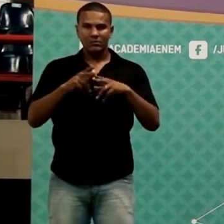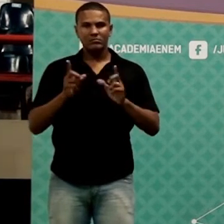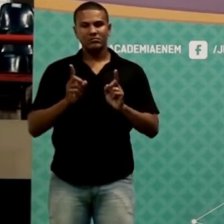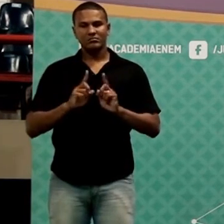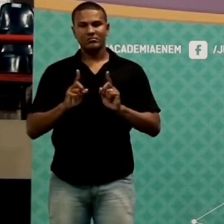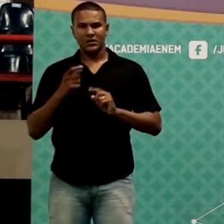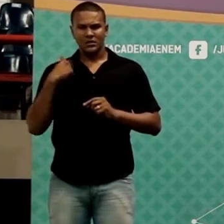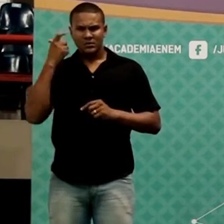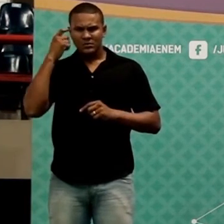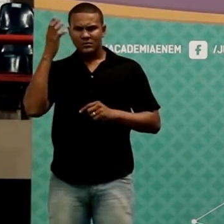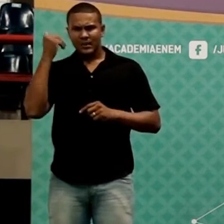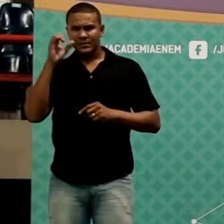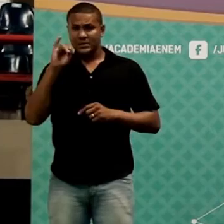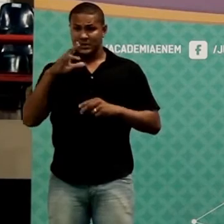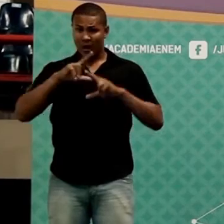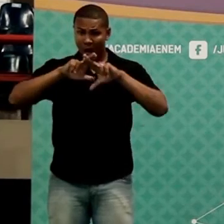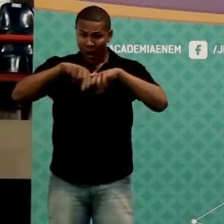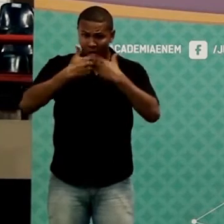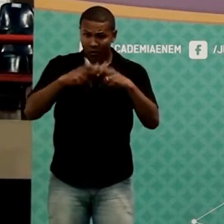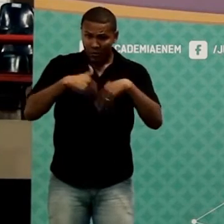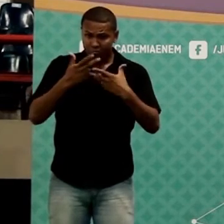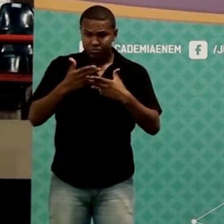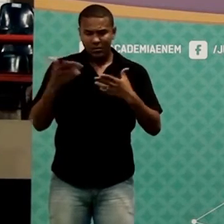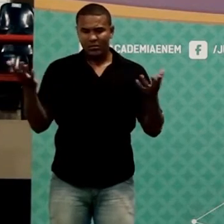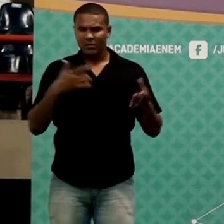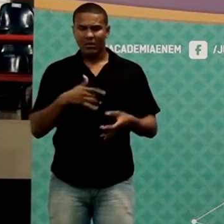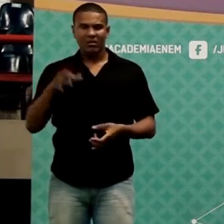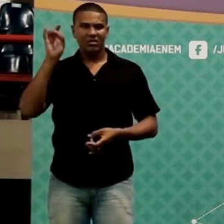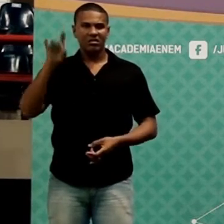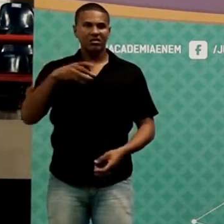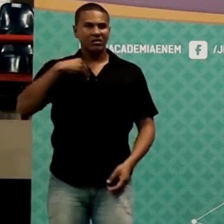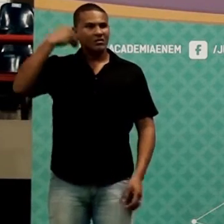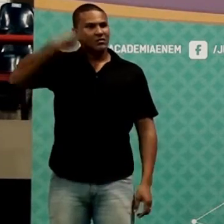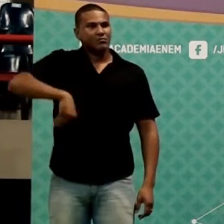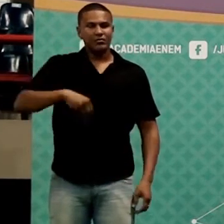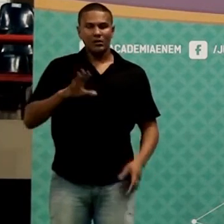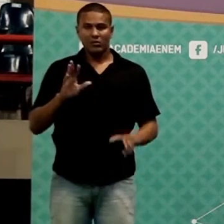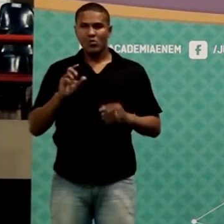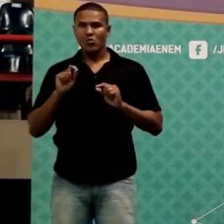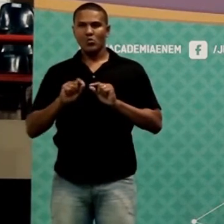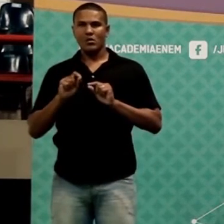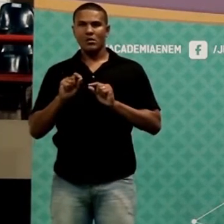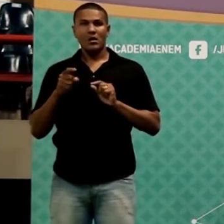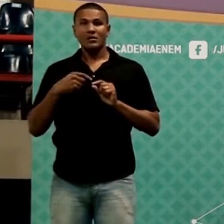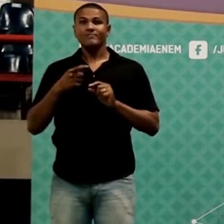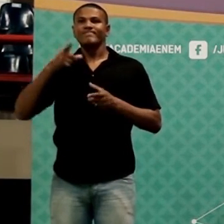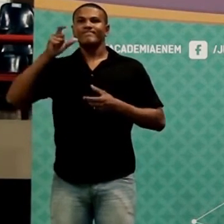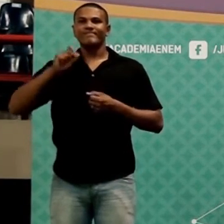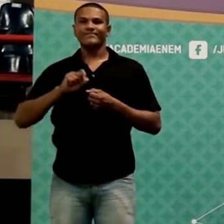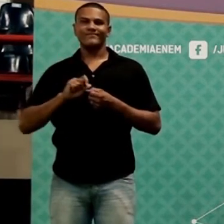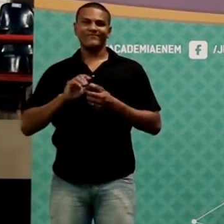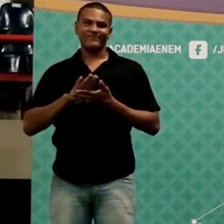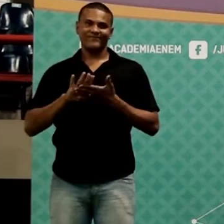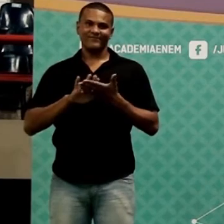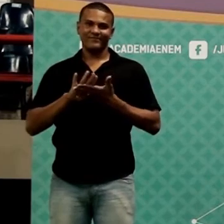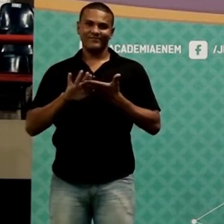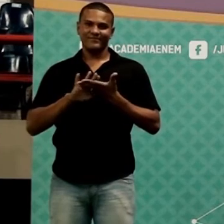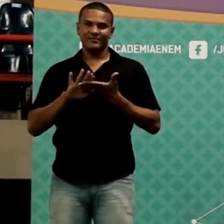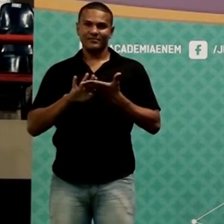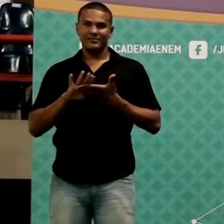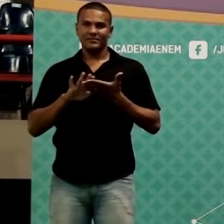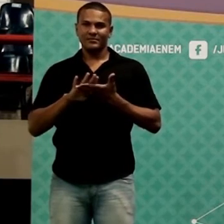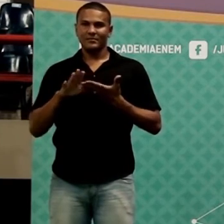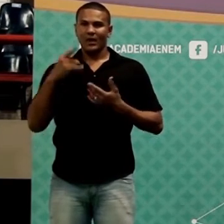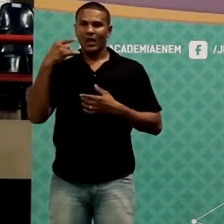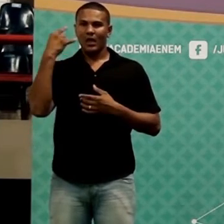Ela sabia que se ela coisasse com o rei descartar ela. Então o que é que ela fazia? Ela não fazia. Ela ficava se insinuando.